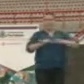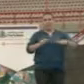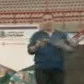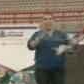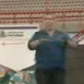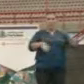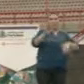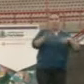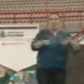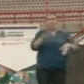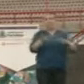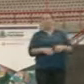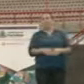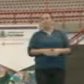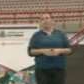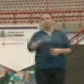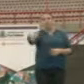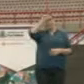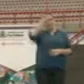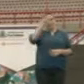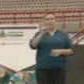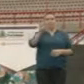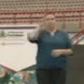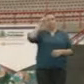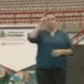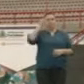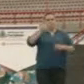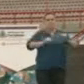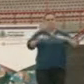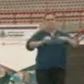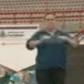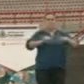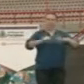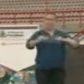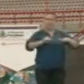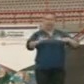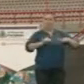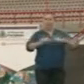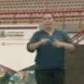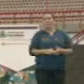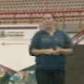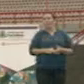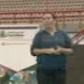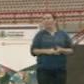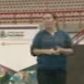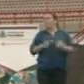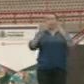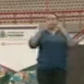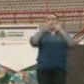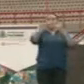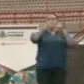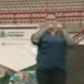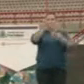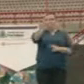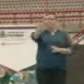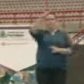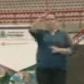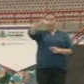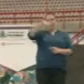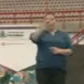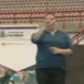necessário, enquanto a formiga no fight. Tá certo? E tem a igreja anglicana. A igreja